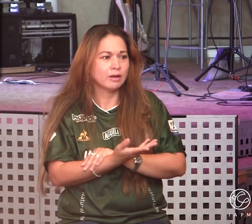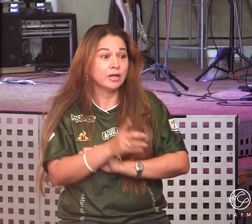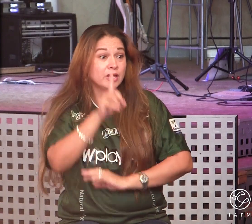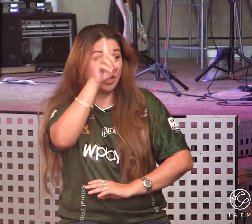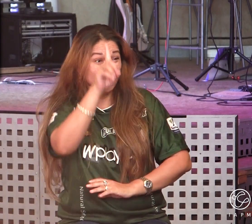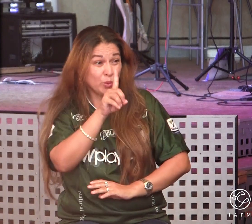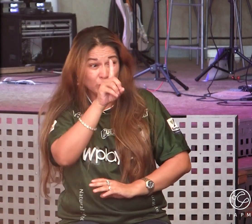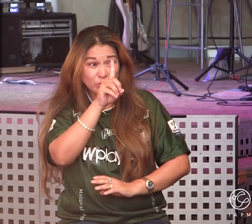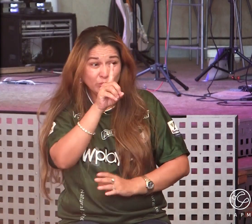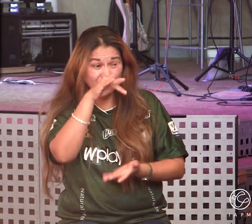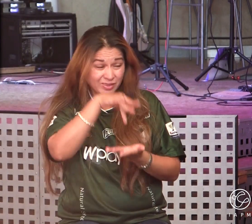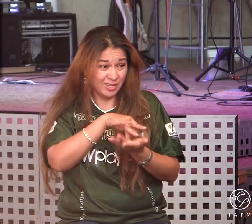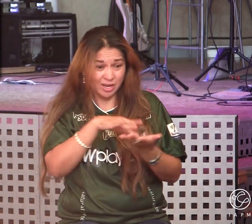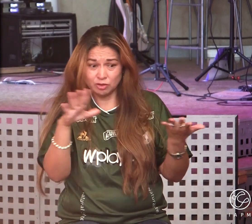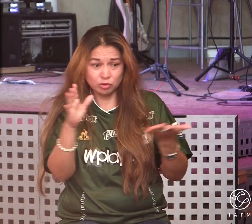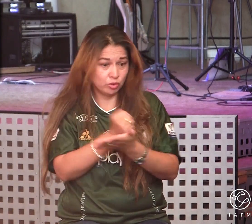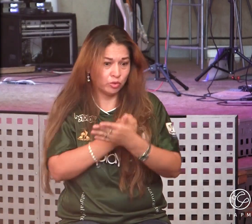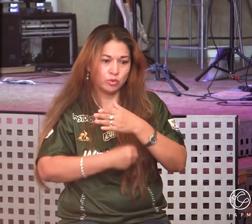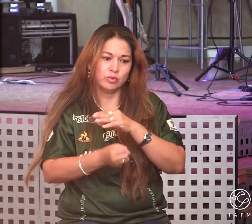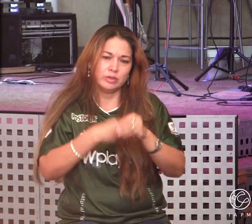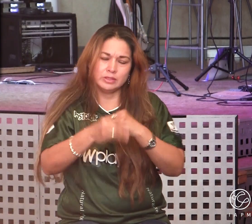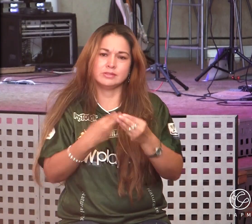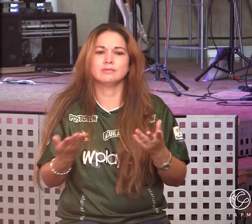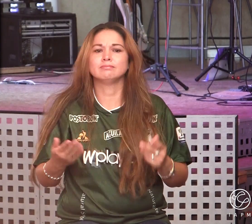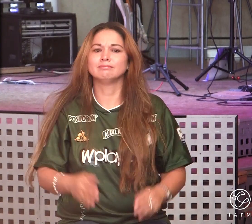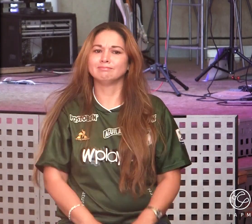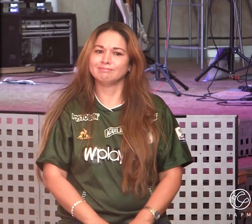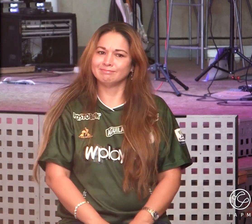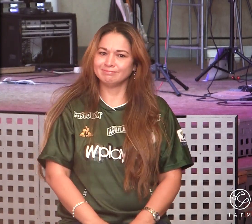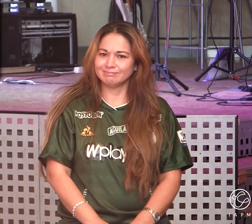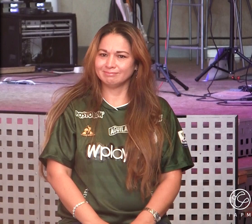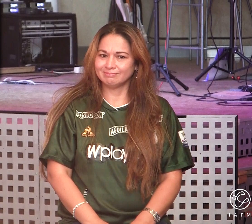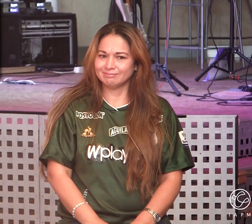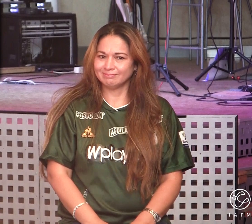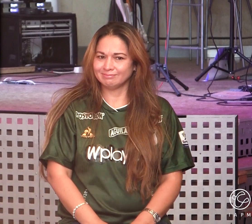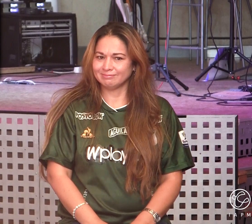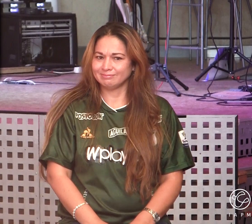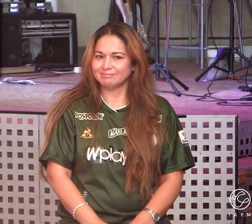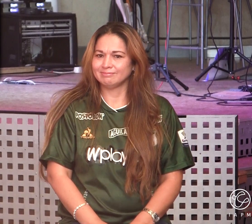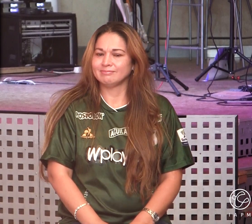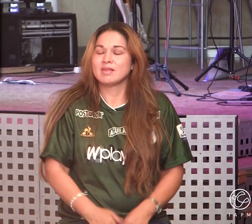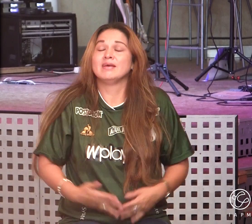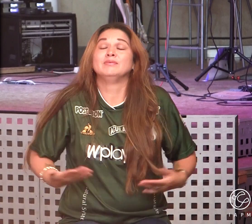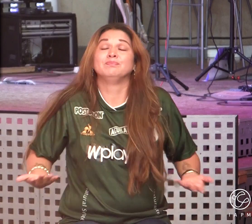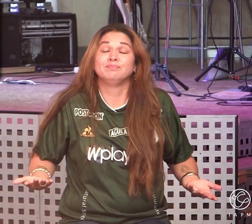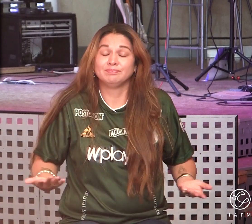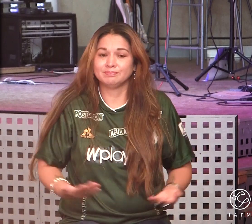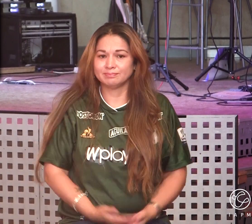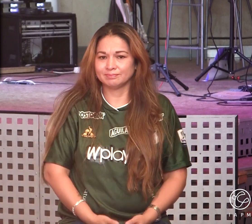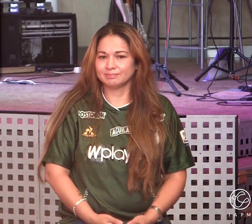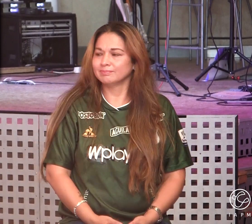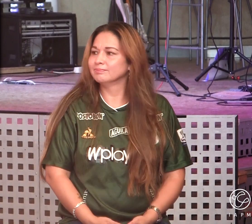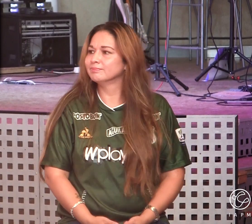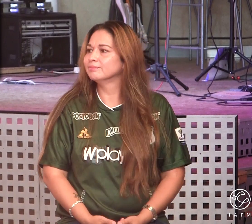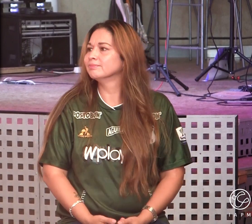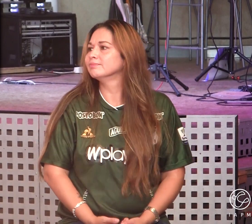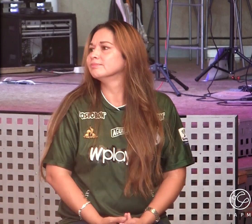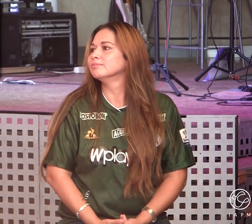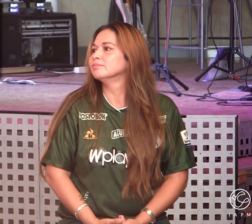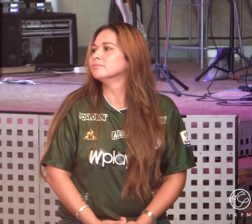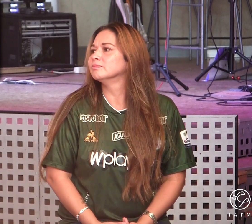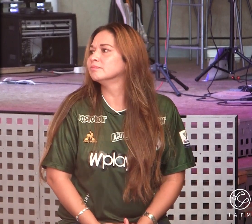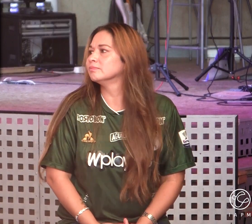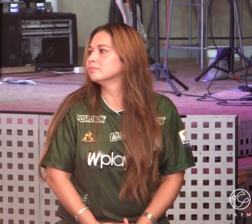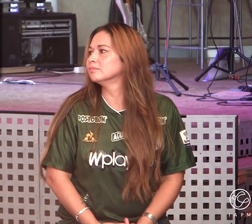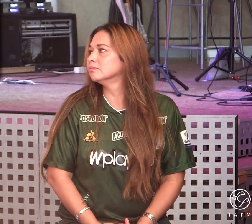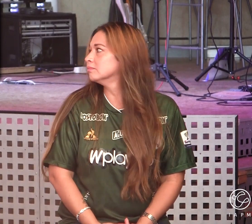Entonces, el punto es el día en el que Dios pone en escena al ser humano, y es el día sexto. Y aunque